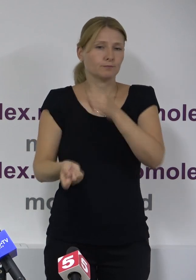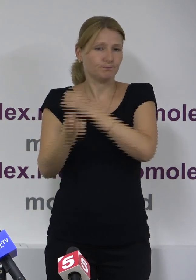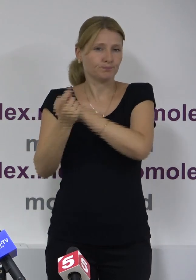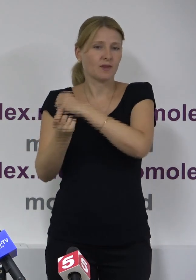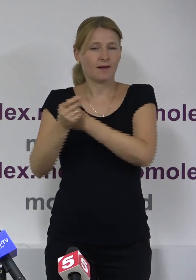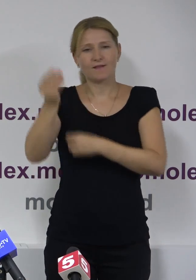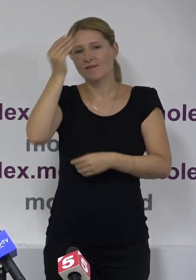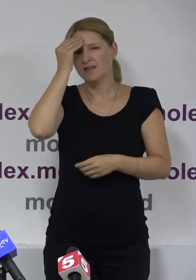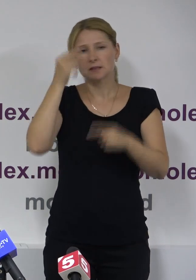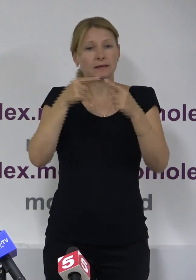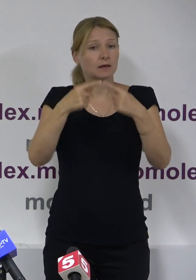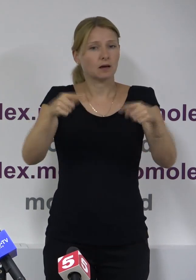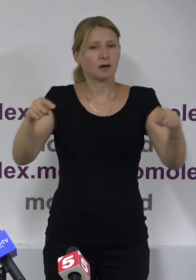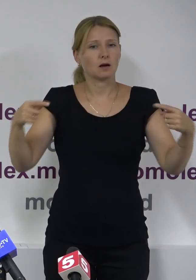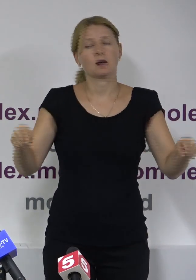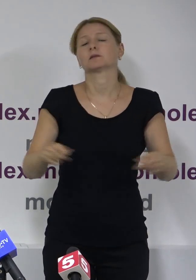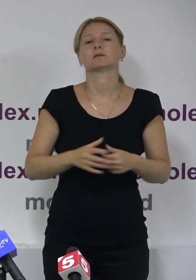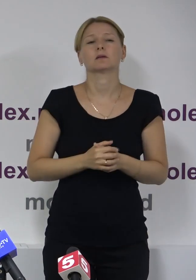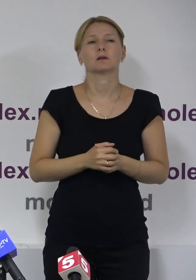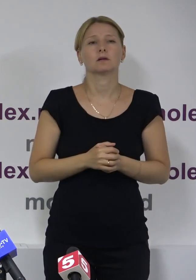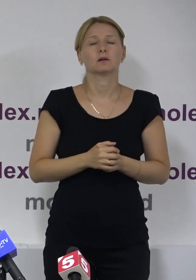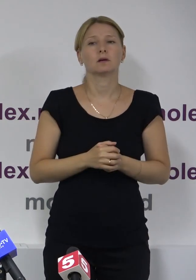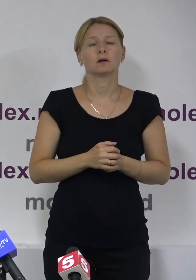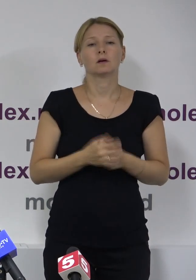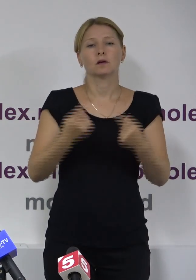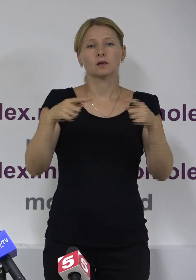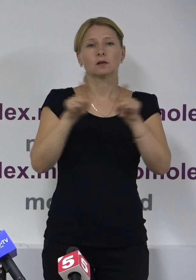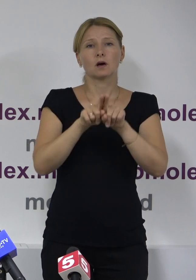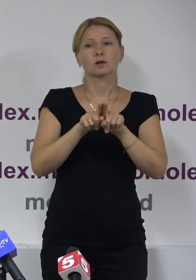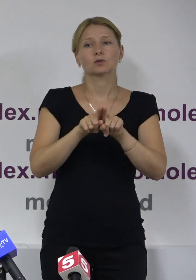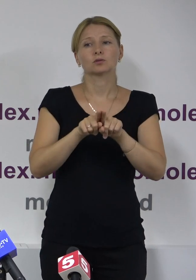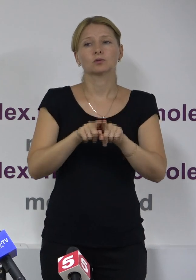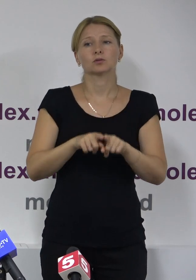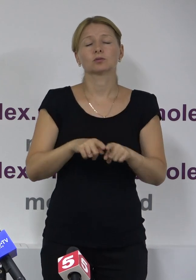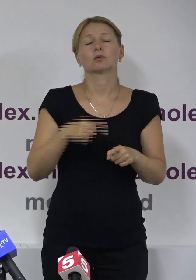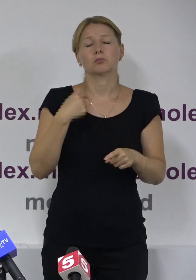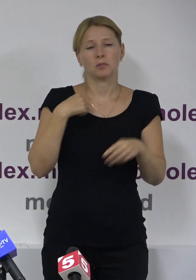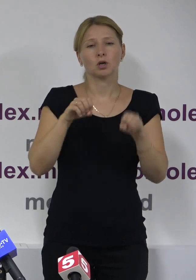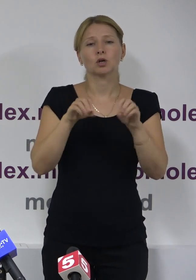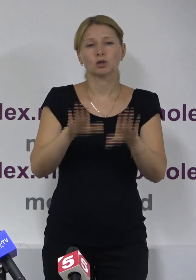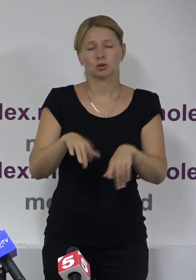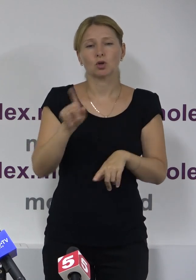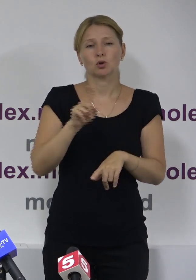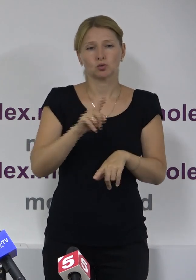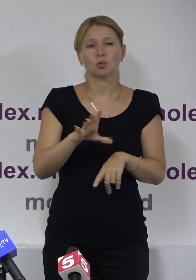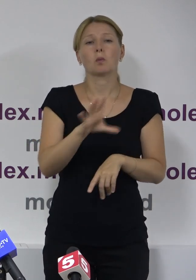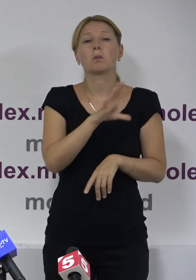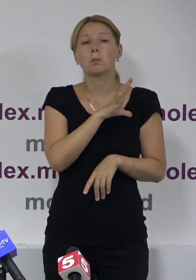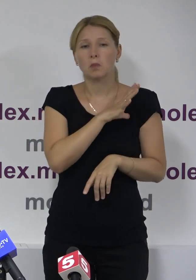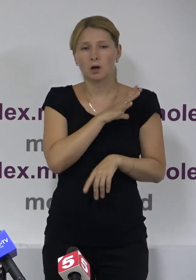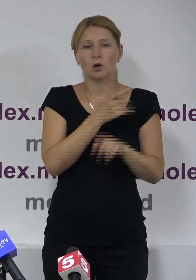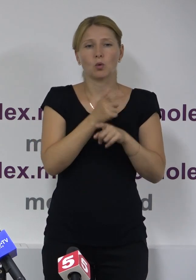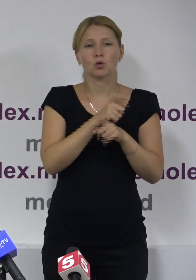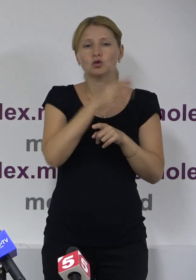viziuni pluraliste, să spunem așa. Totodată am stabilit că au fost realizate și un șir